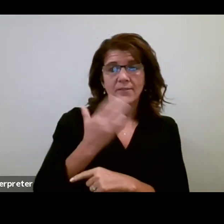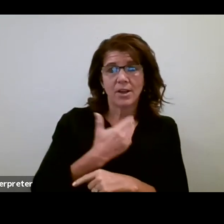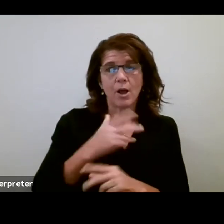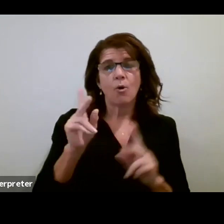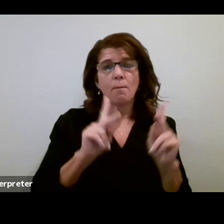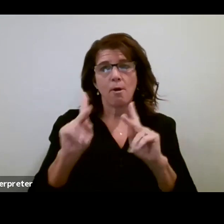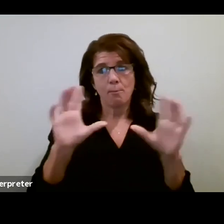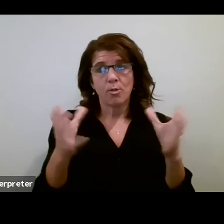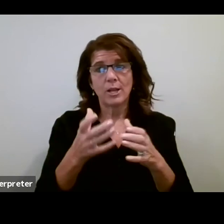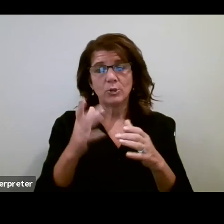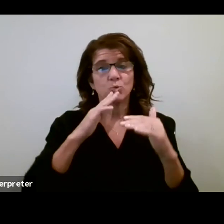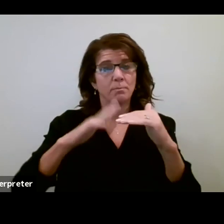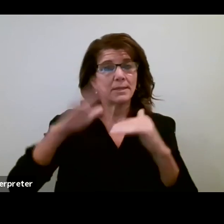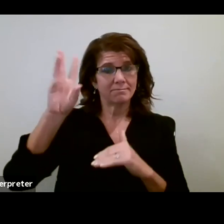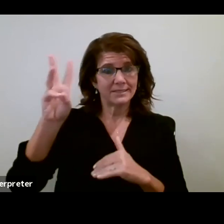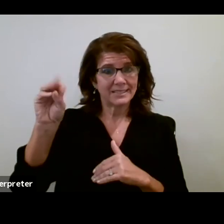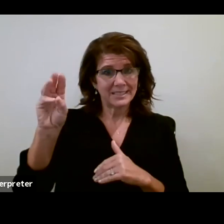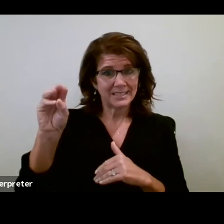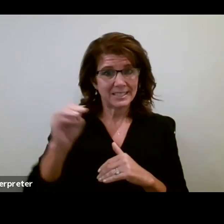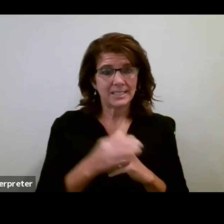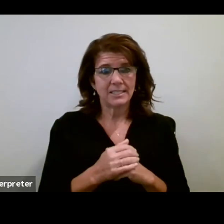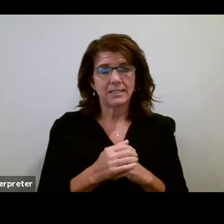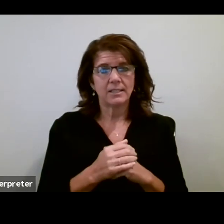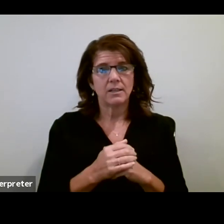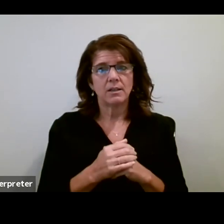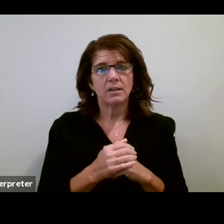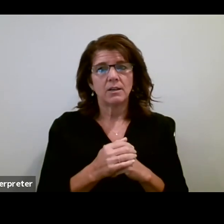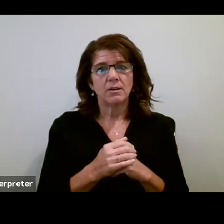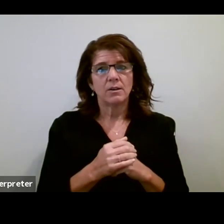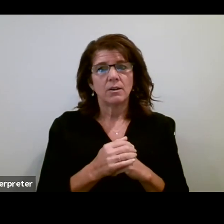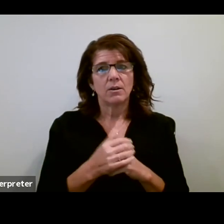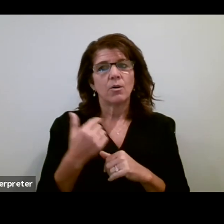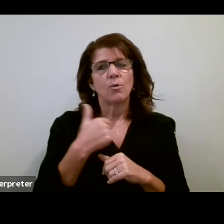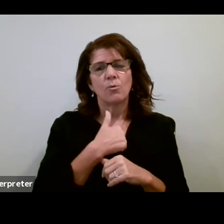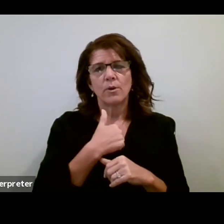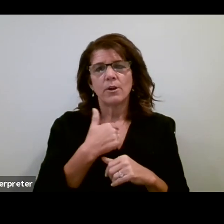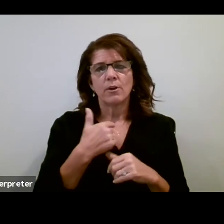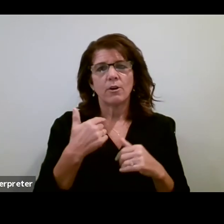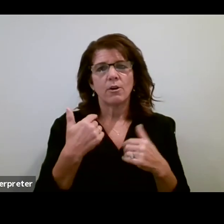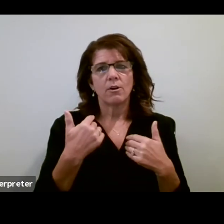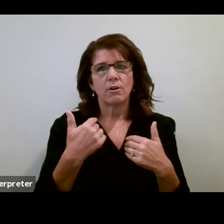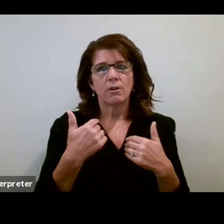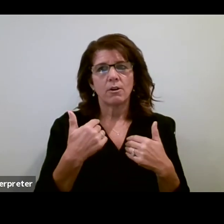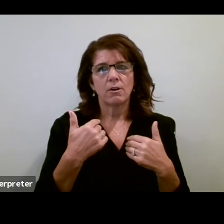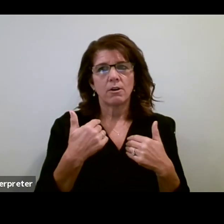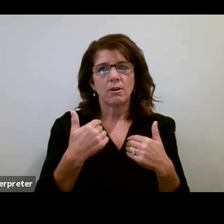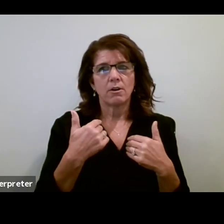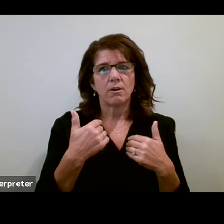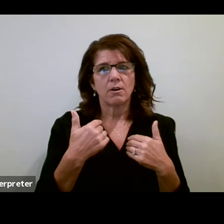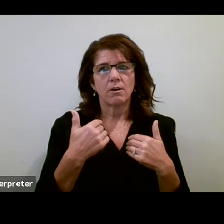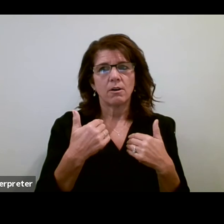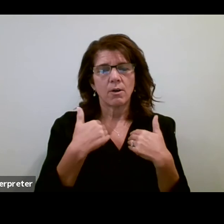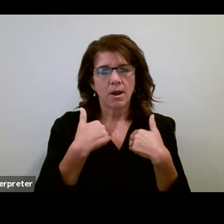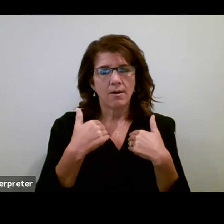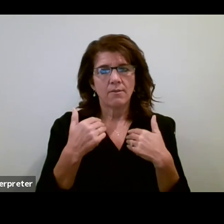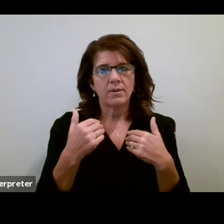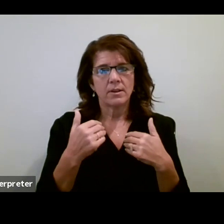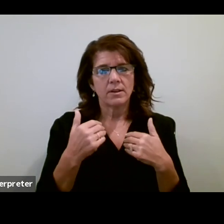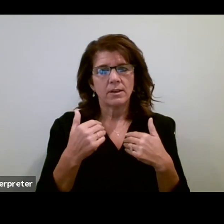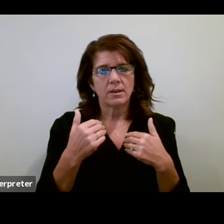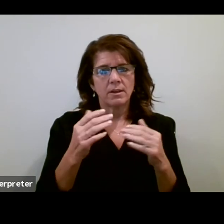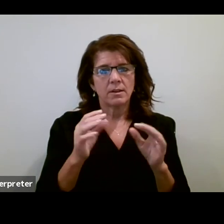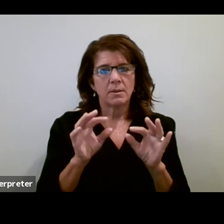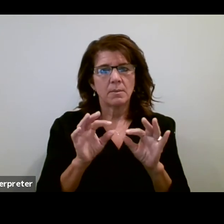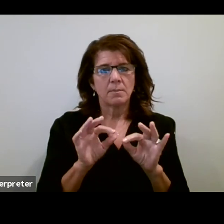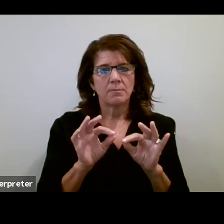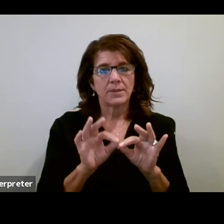lugar a dudas un profundo impacto social, económico, cultural, afectando ámbitos como el de la salud,